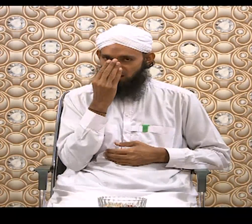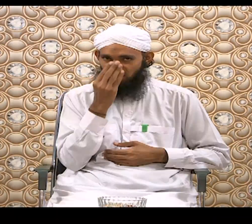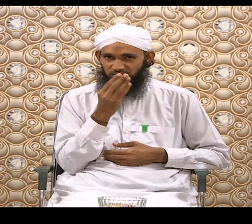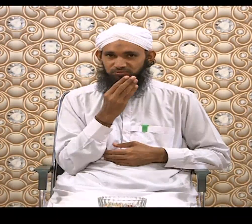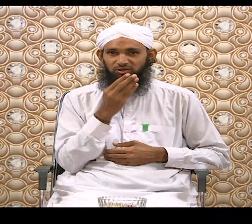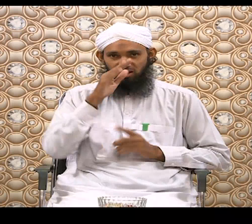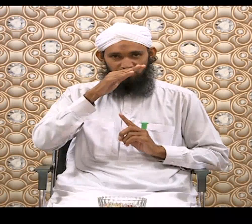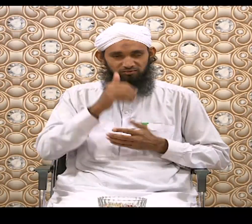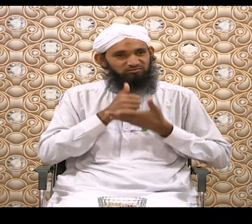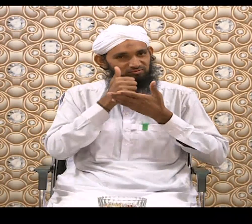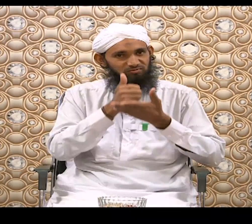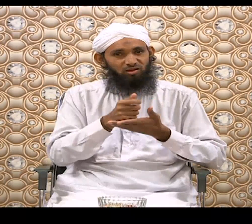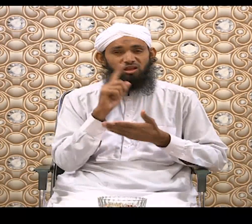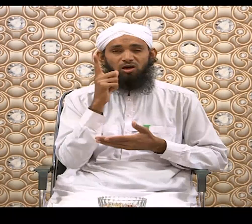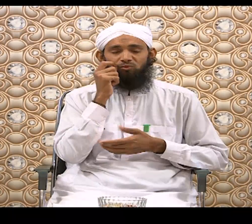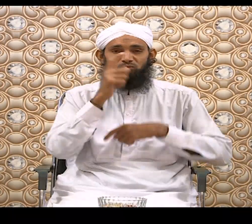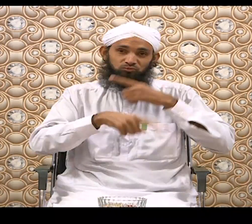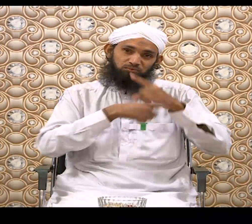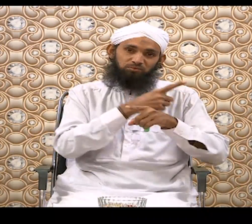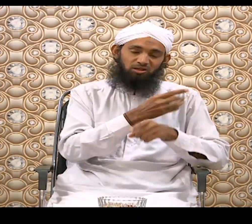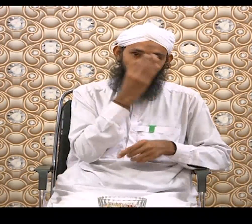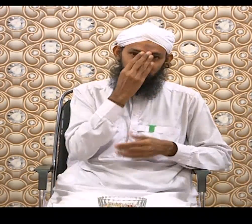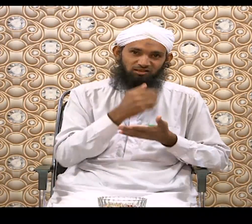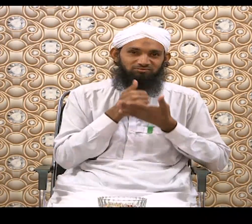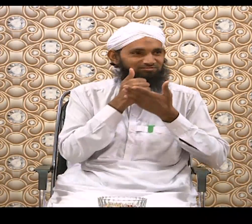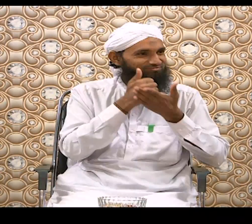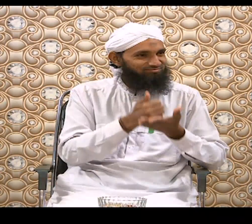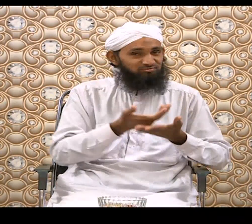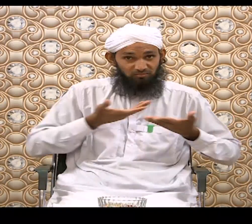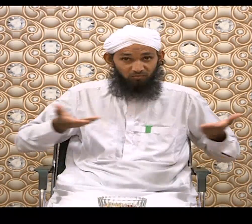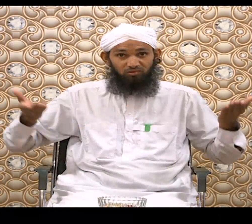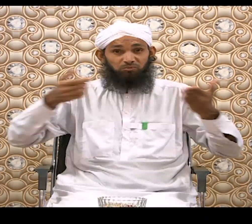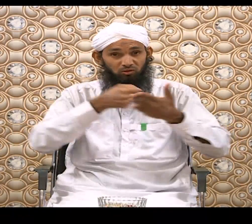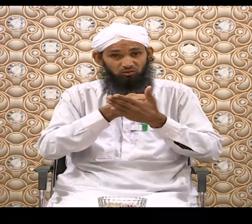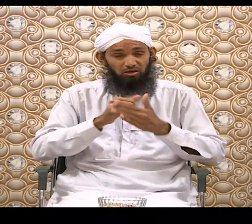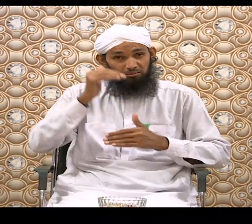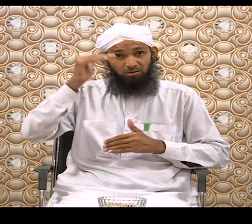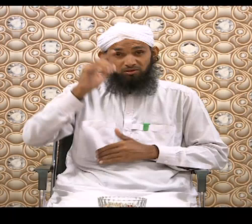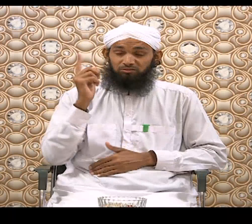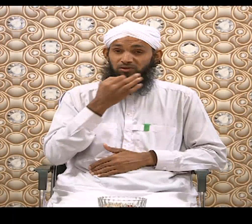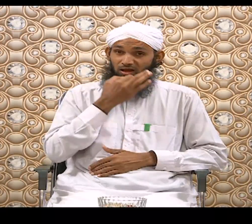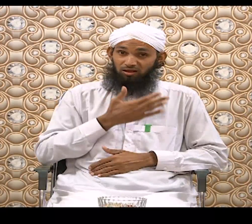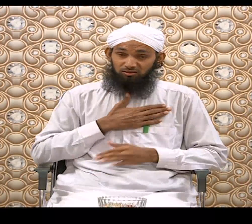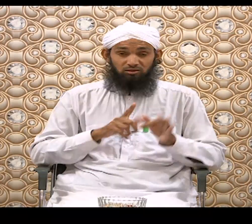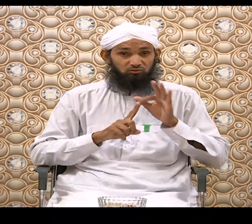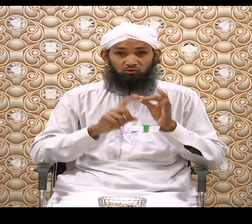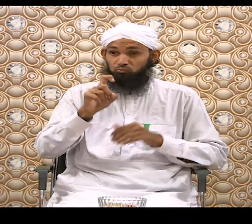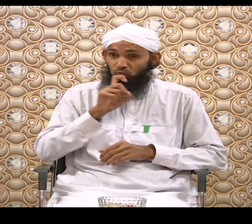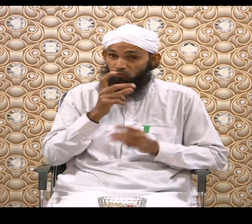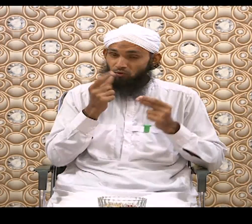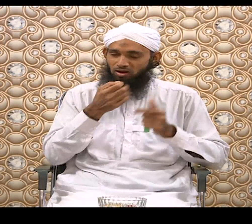اللہ پاک کسی کے ذریعے اس کی عزت افضائی کرواتا ہے ہمیں چاہیے کہ ہم اپنے بڑھوں کا عدب کریں ان کی حکم کی